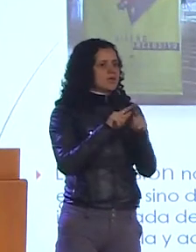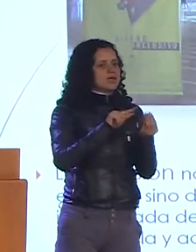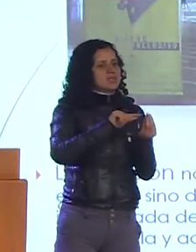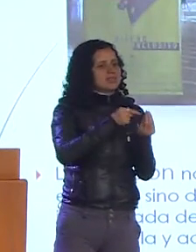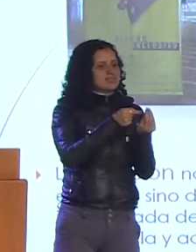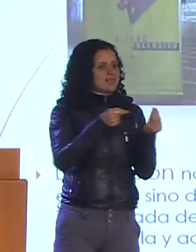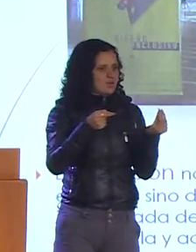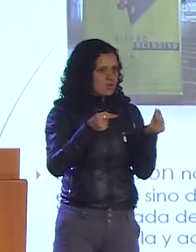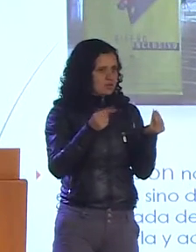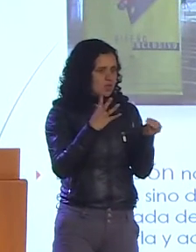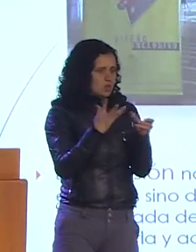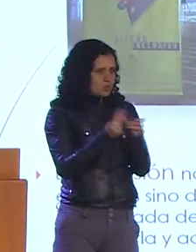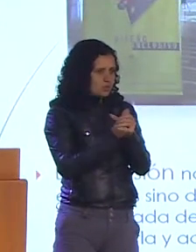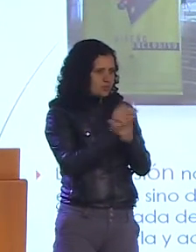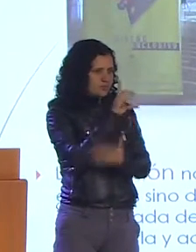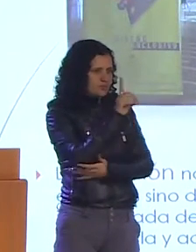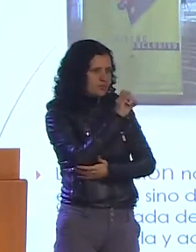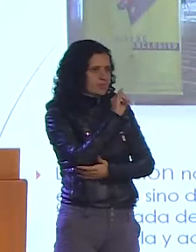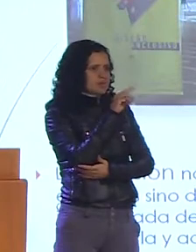inclusivo.